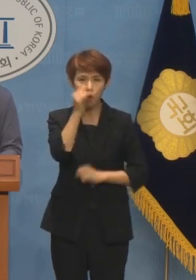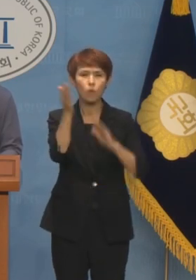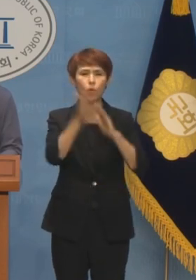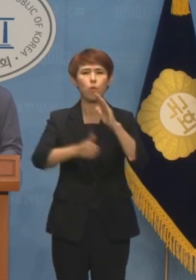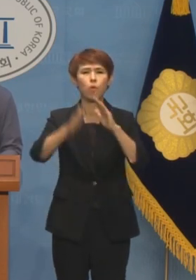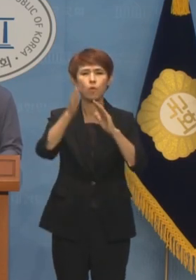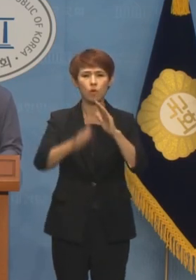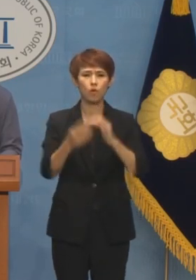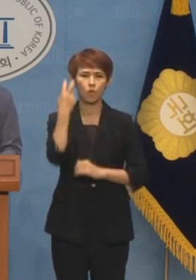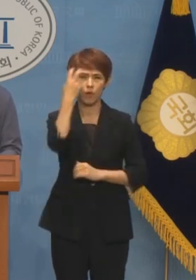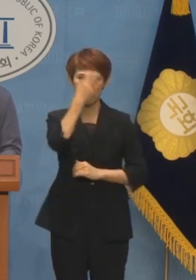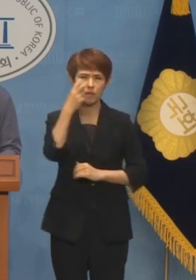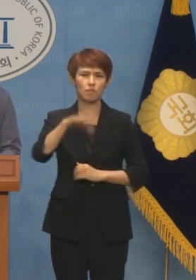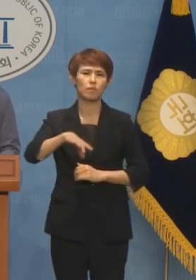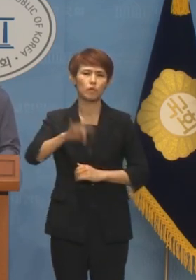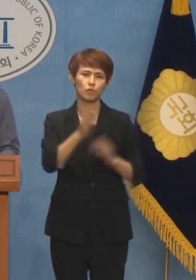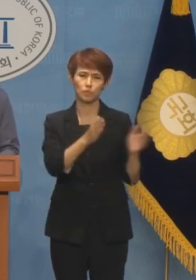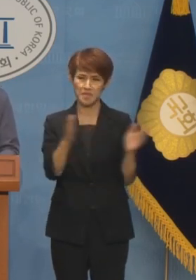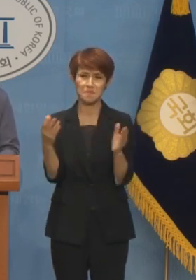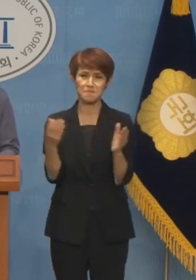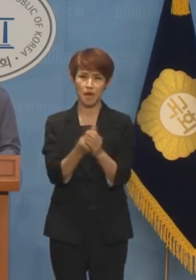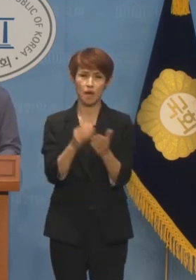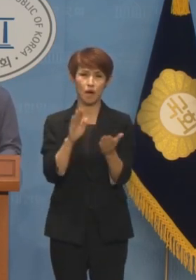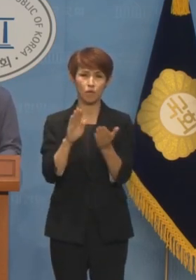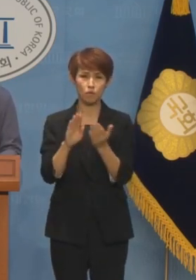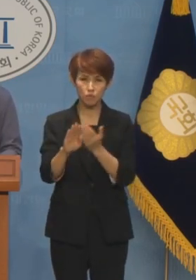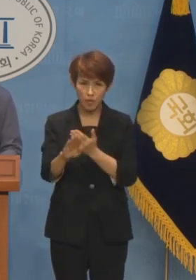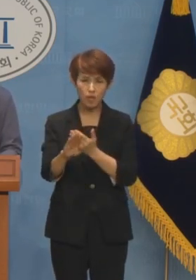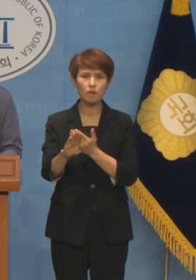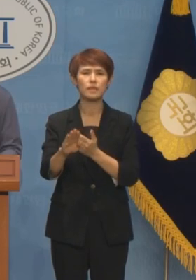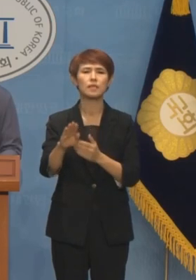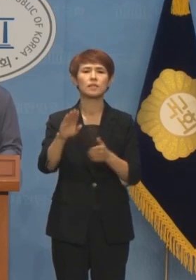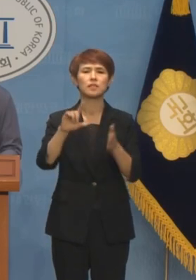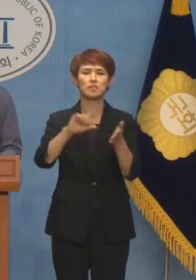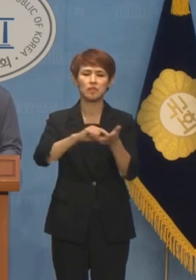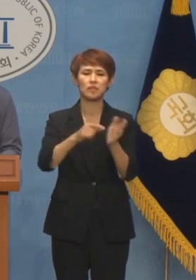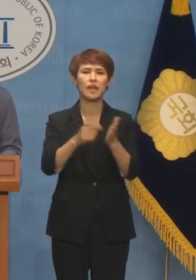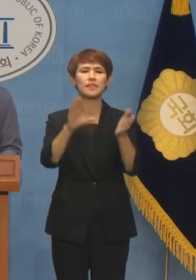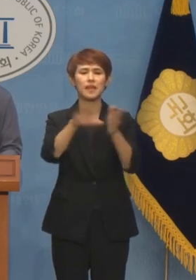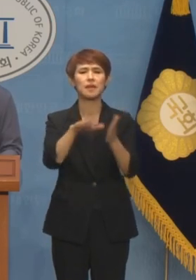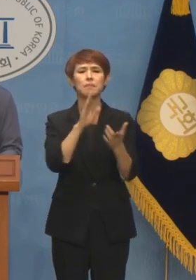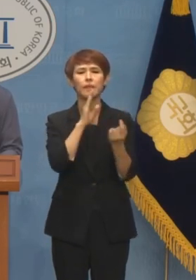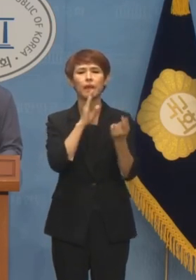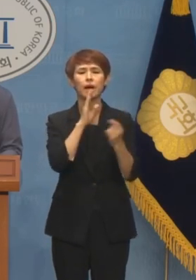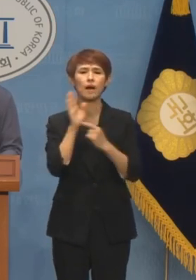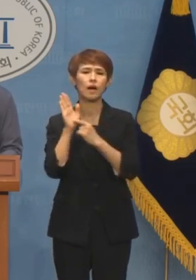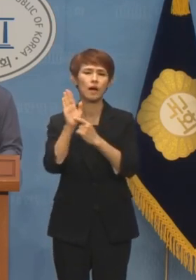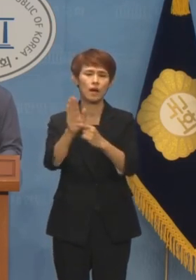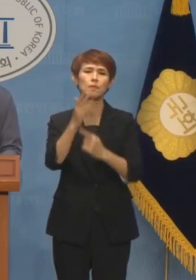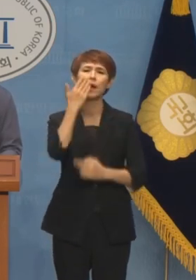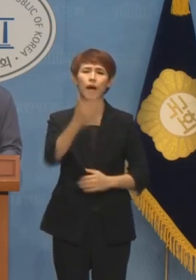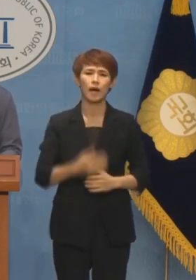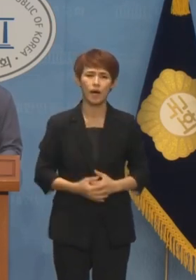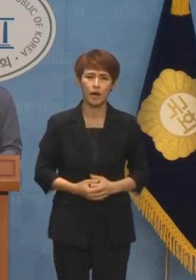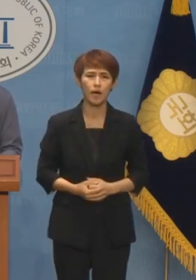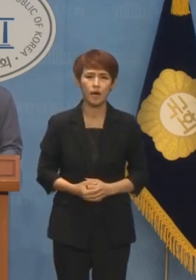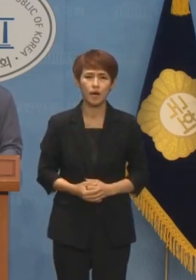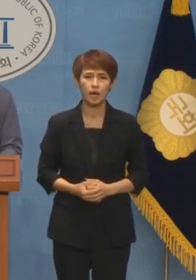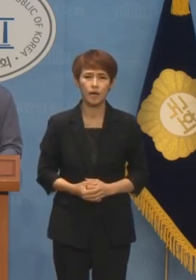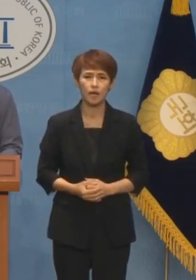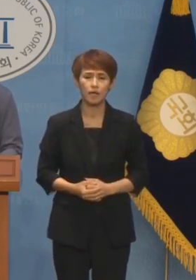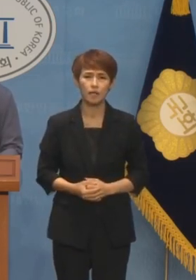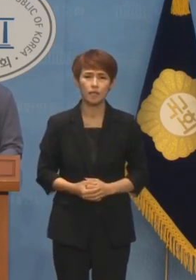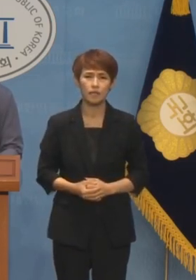공적 관리 체계부터 마련하고 나서야 적절한 시점을 언급할 자격이라도 주어지지